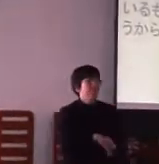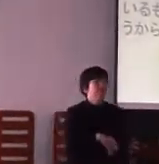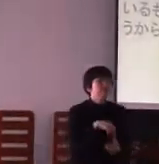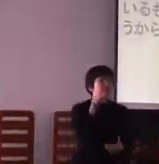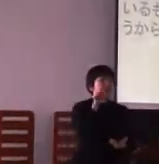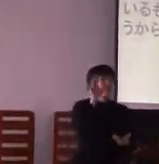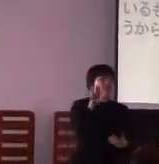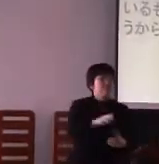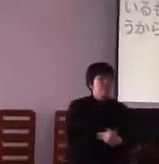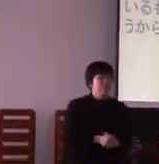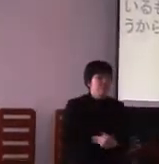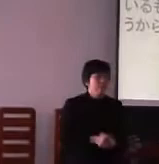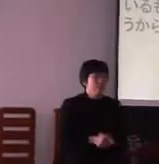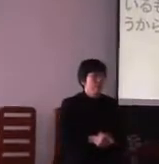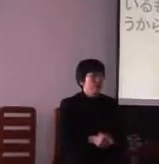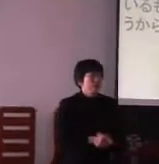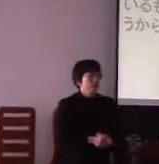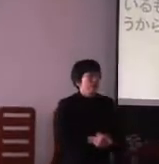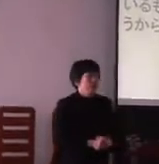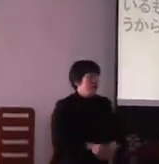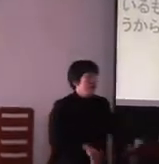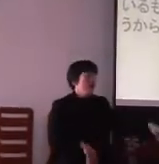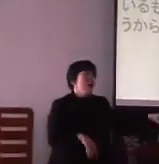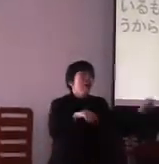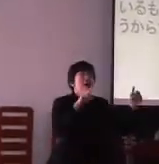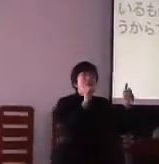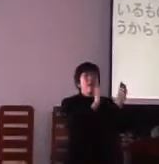そういうことがあります。イエス様の例えは